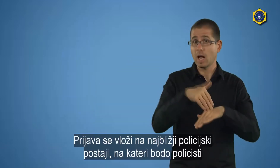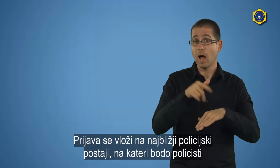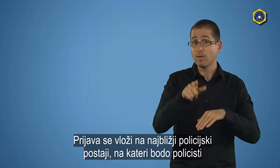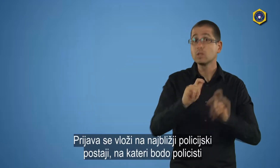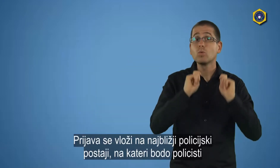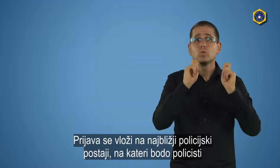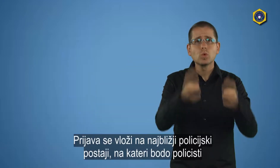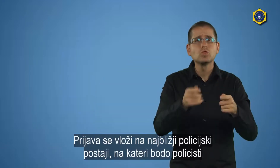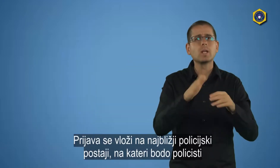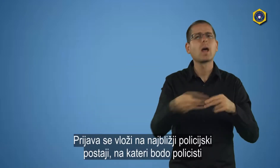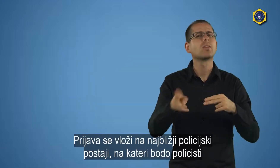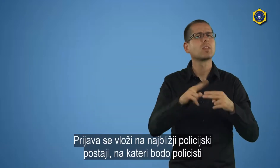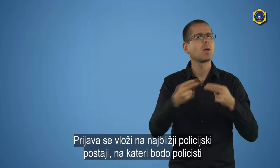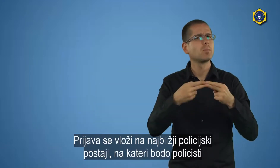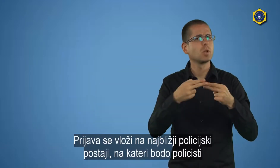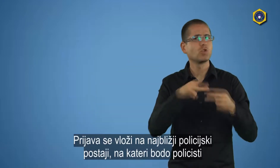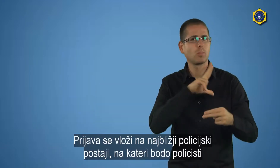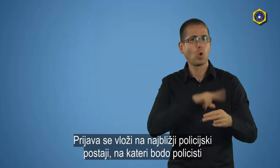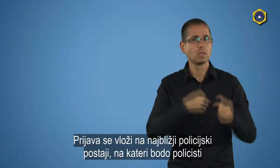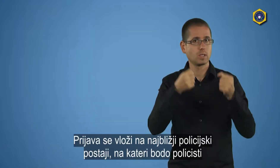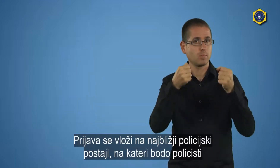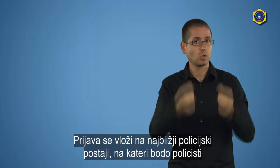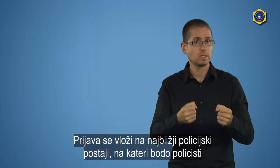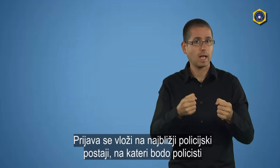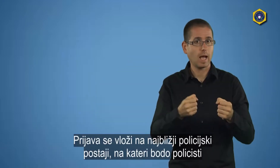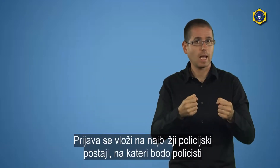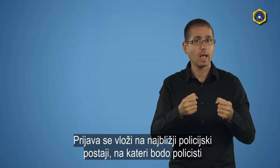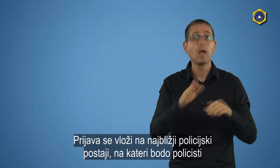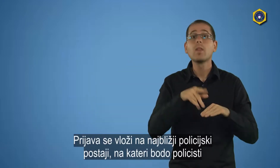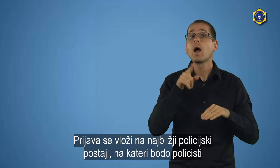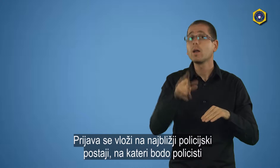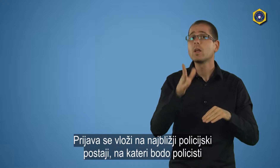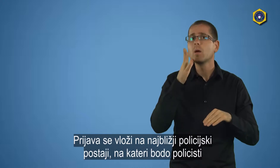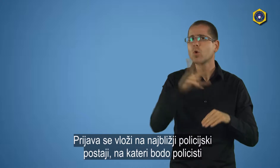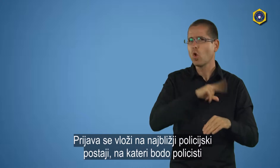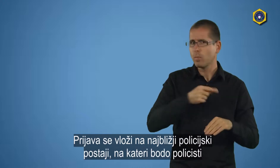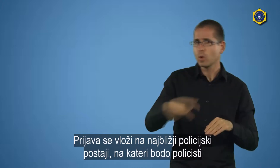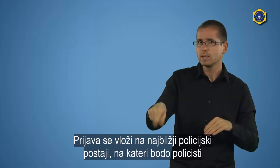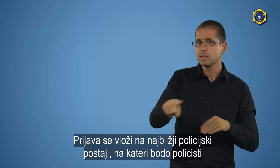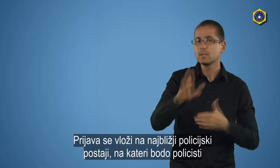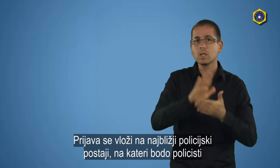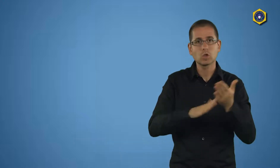Prijava se vloži na najbližji policijski postaji, na kateri bodo policisti začeli obravnavo.